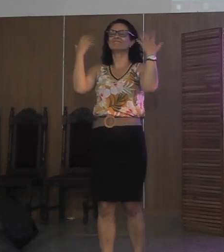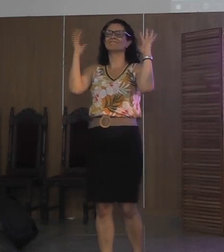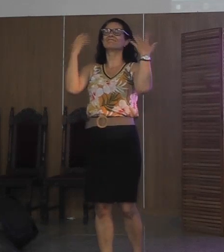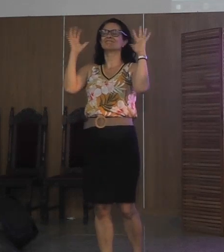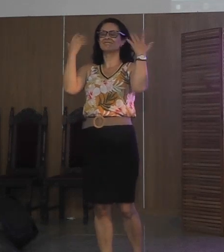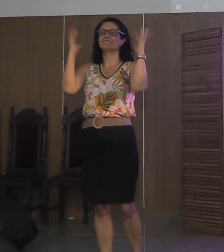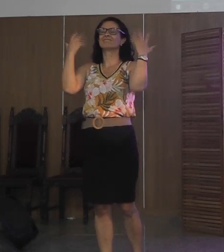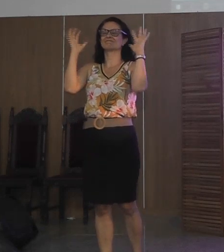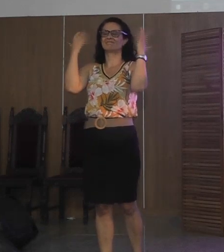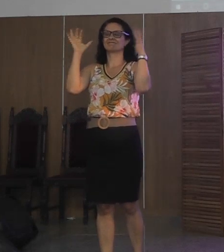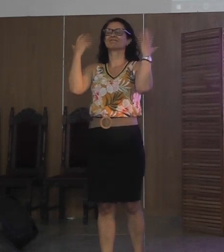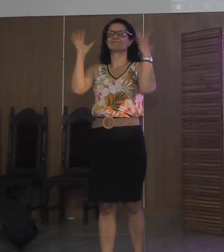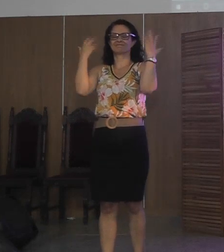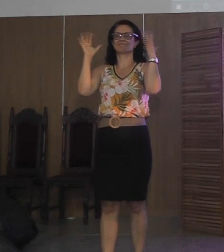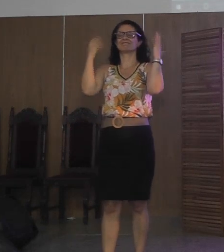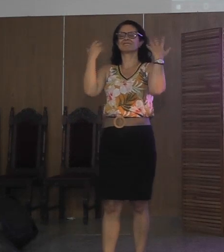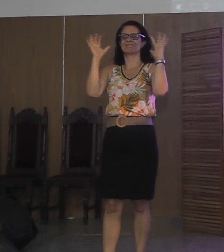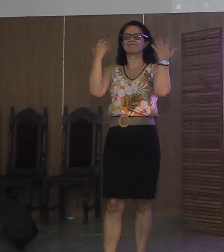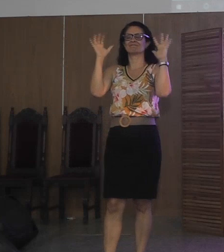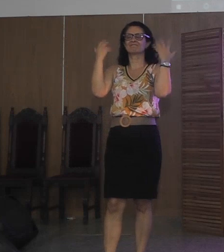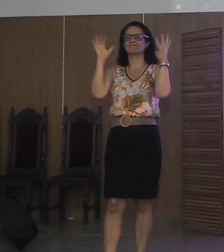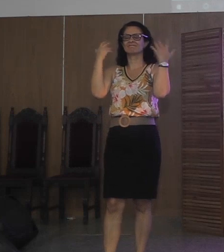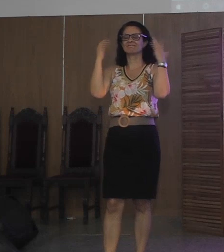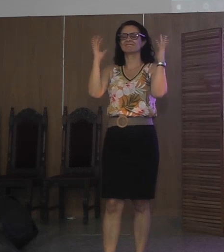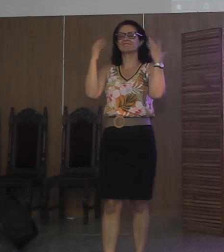Glória a Deus!